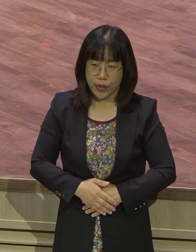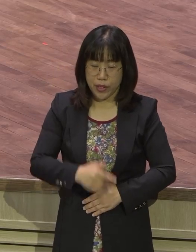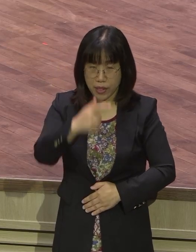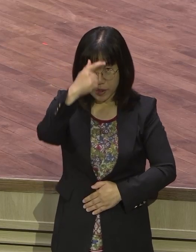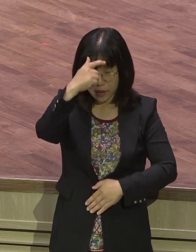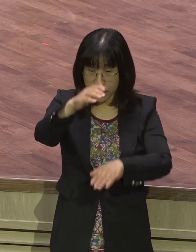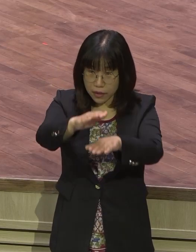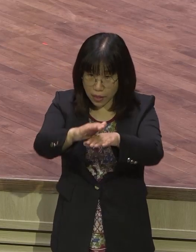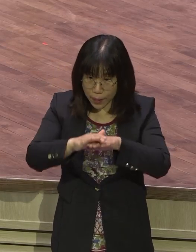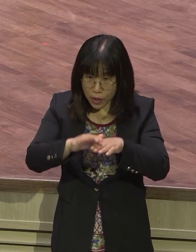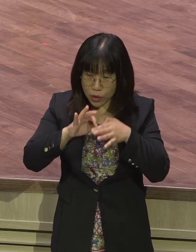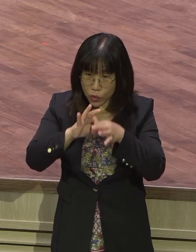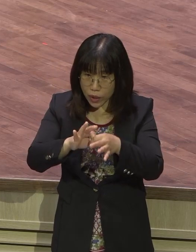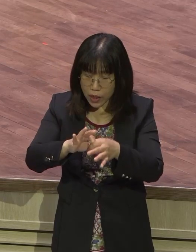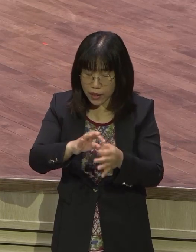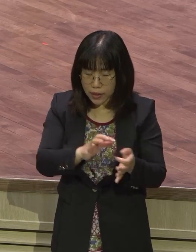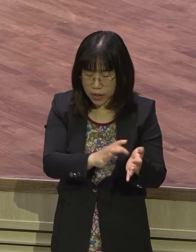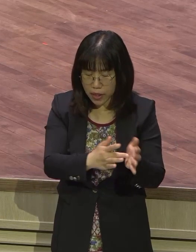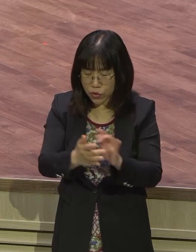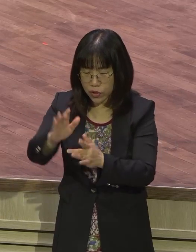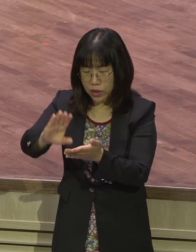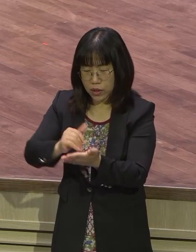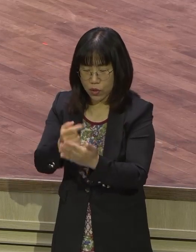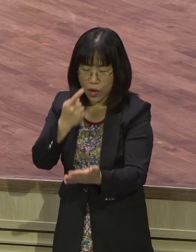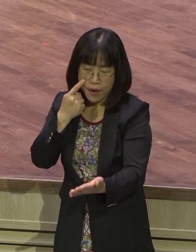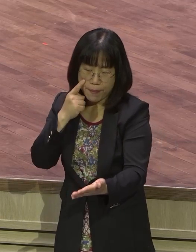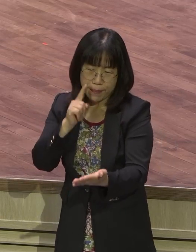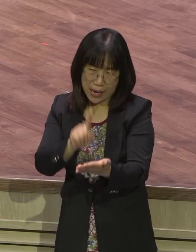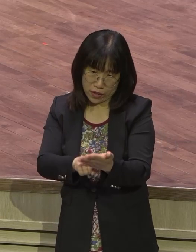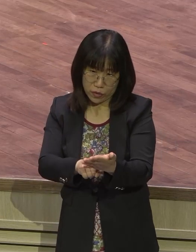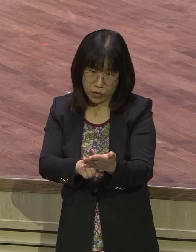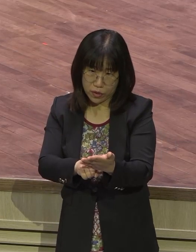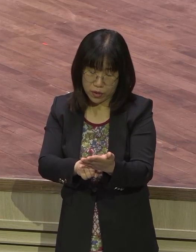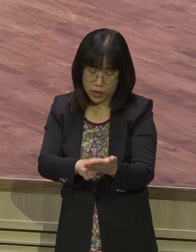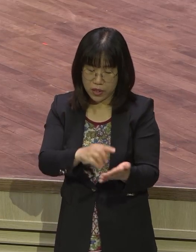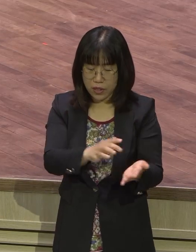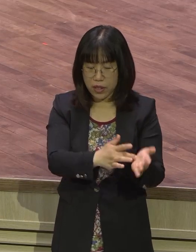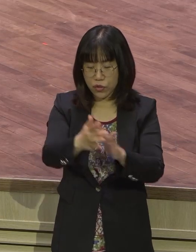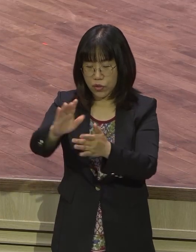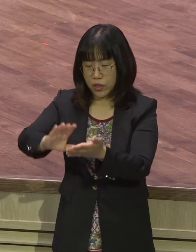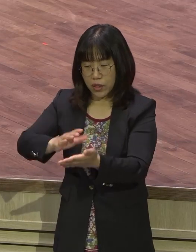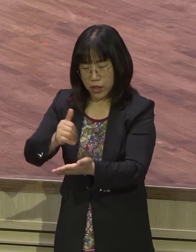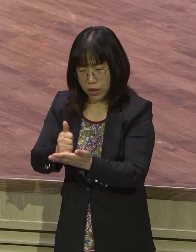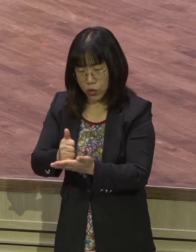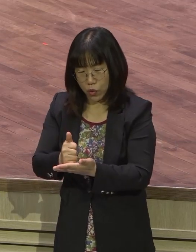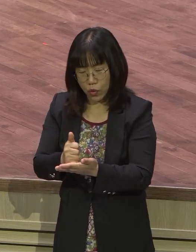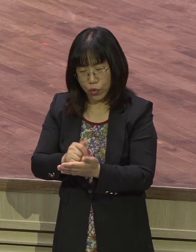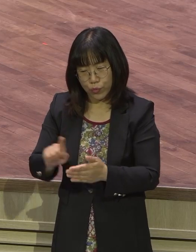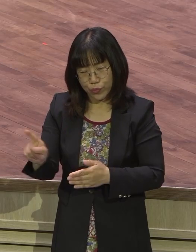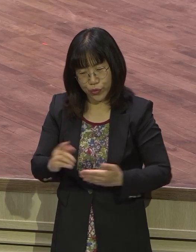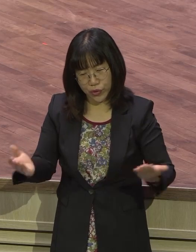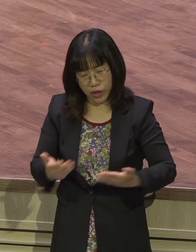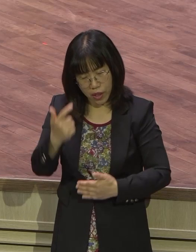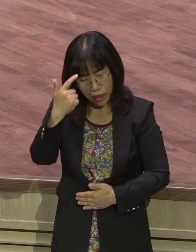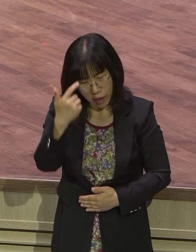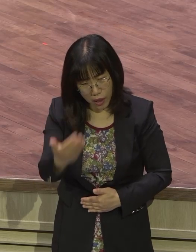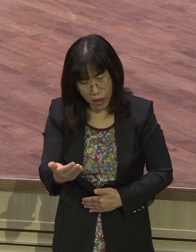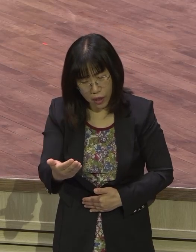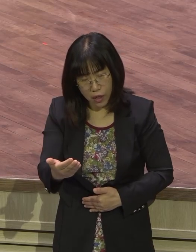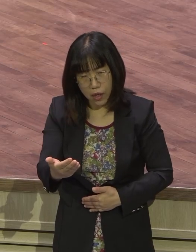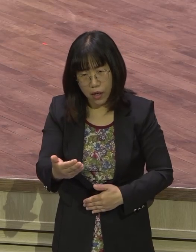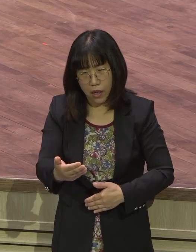그리스도 그리스도를 발견하게 발견하게 하고 예수 그리스도를 닮아가는 삶을